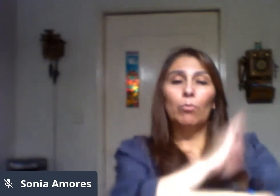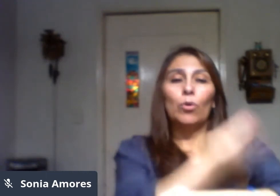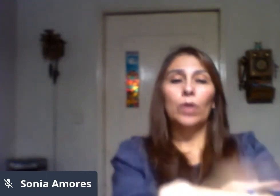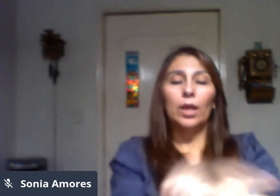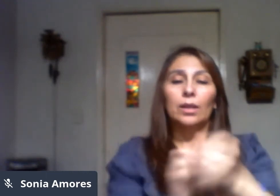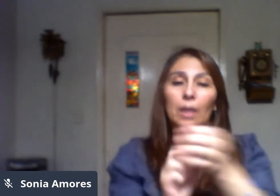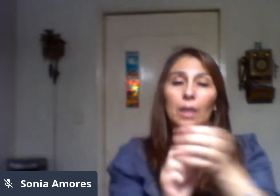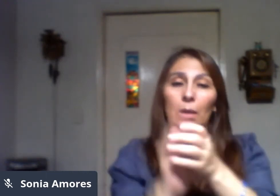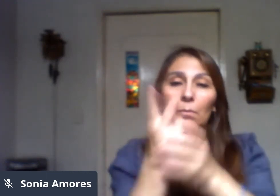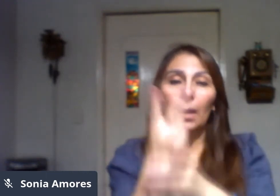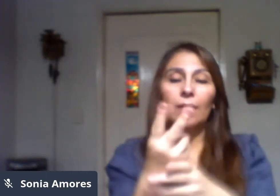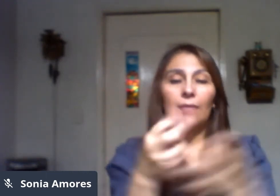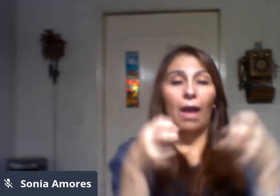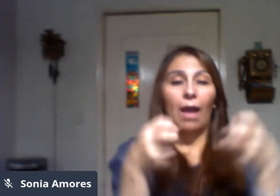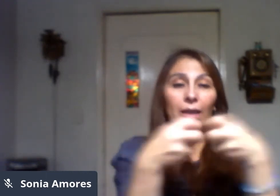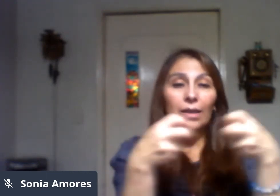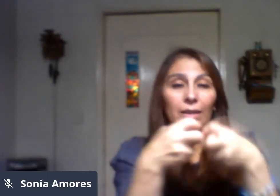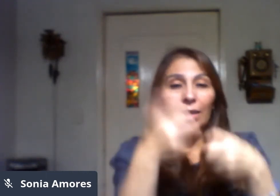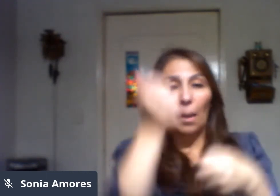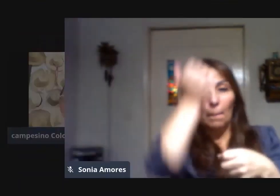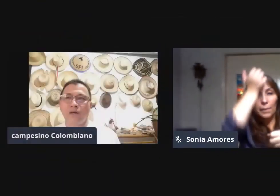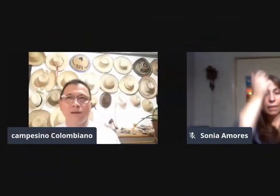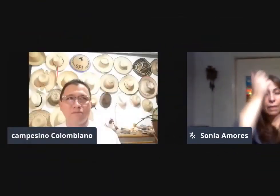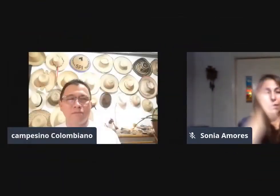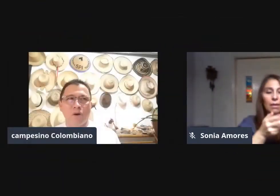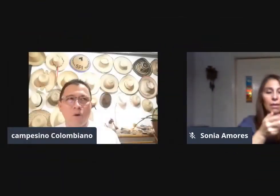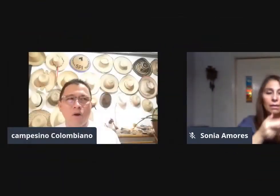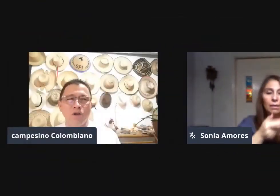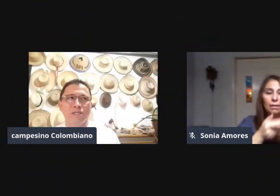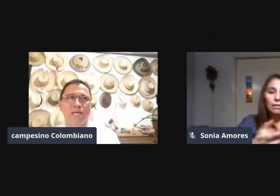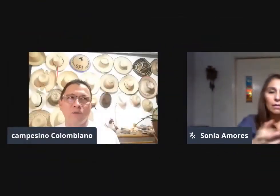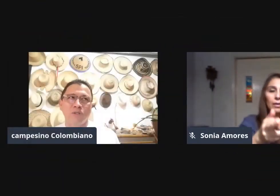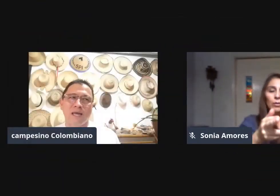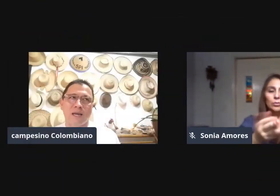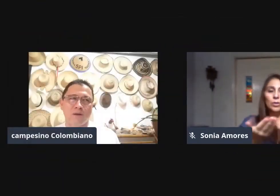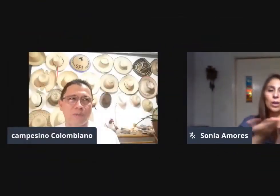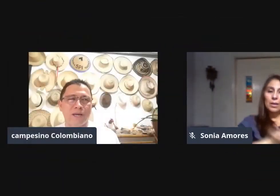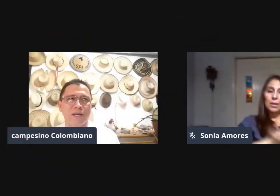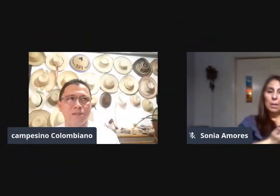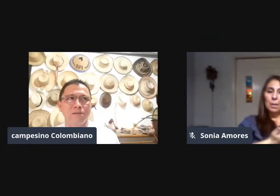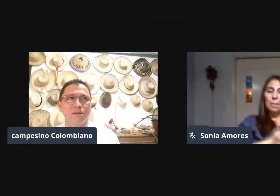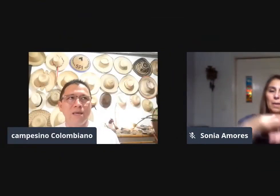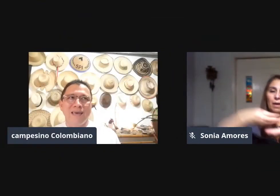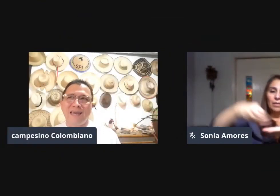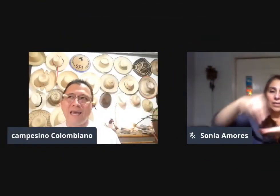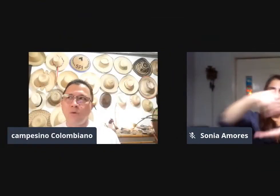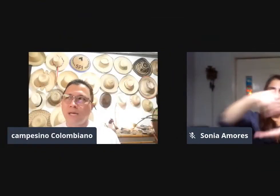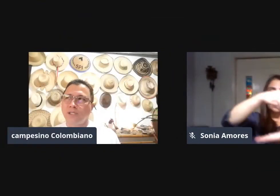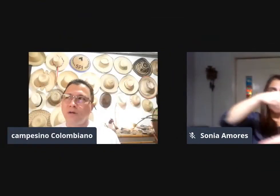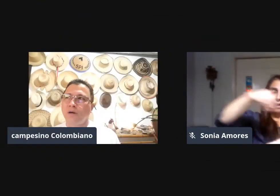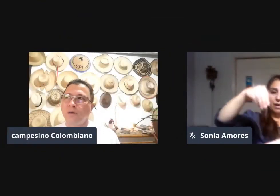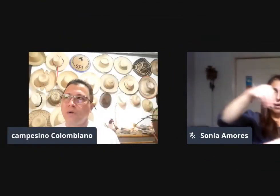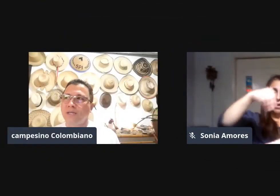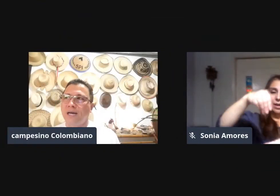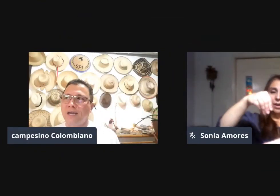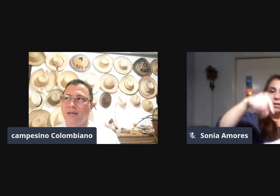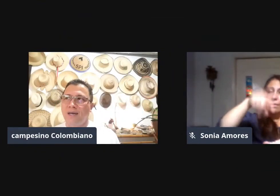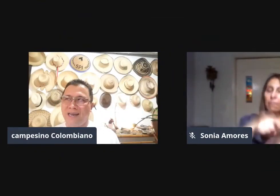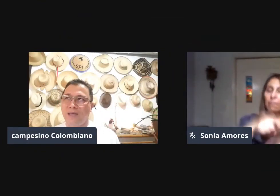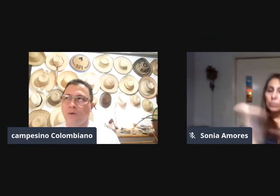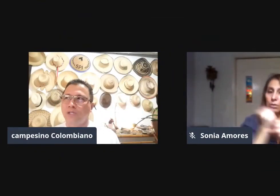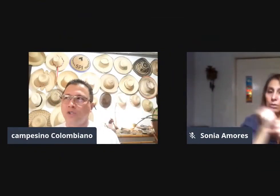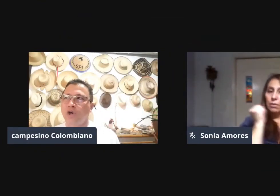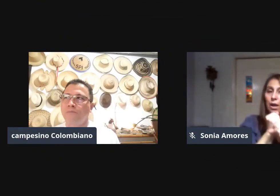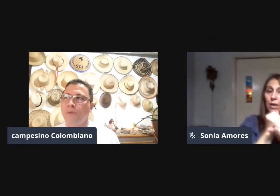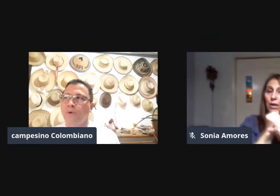piedras, de los ríos, de la madre tierra. Creo que hoy nos tenemos que darnos para esto. Y la educación comunitaria,